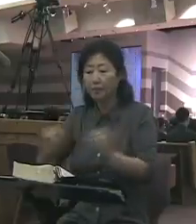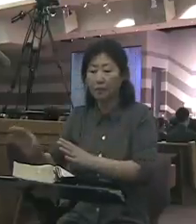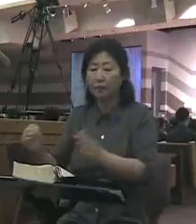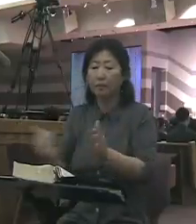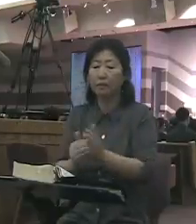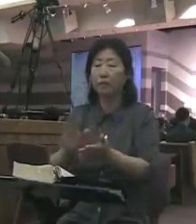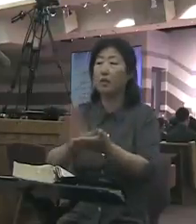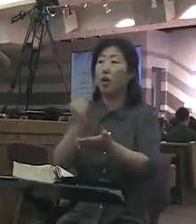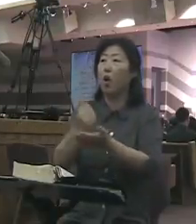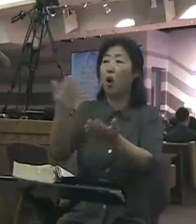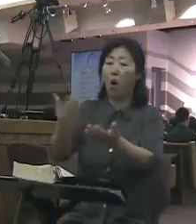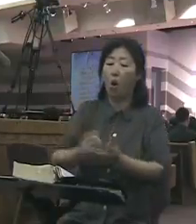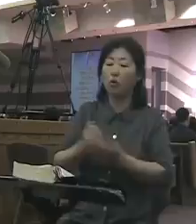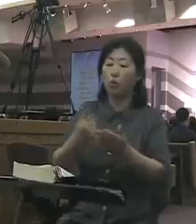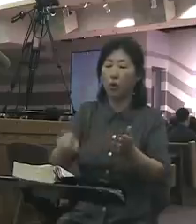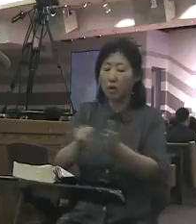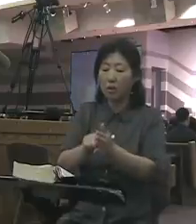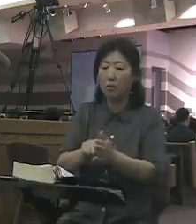그렇게 한 것입니다.